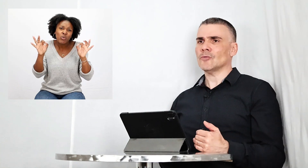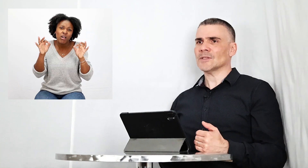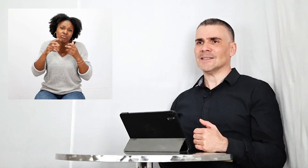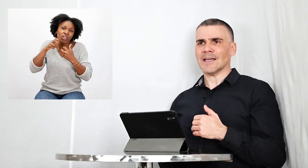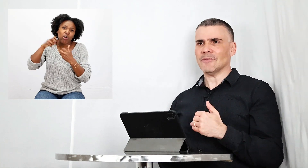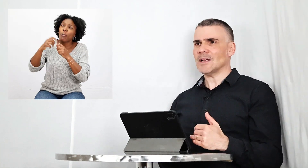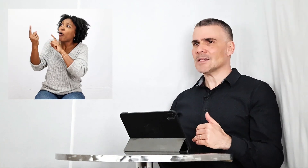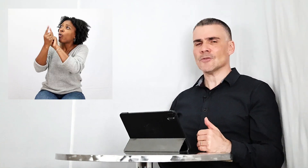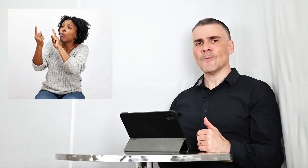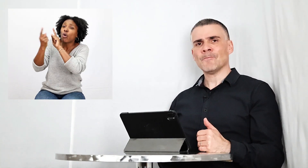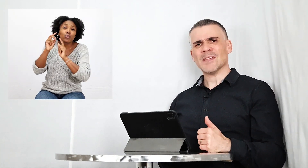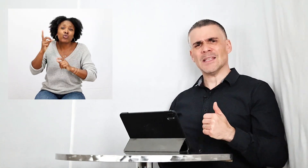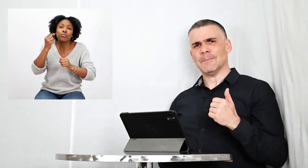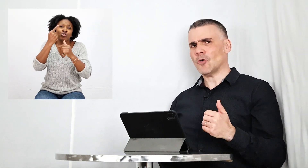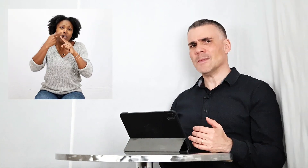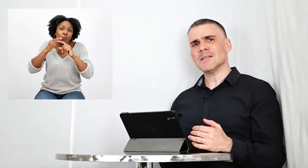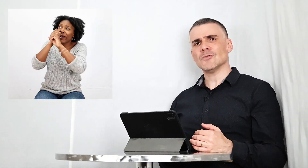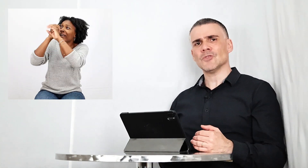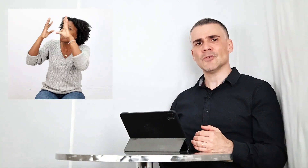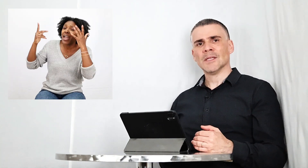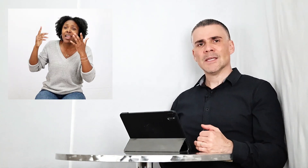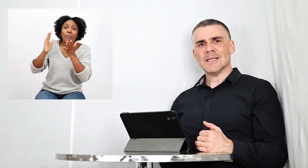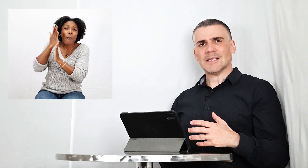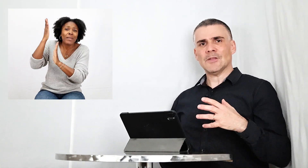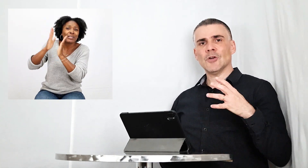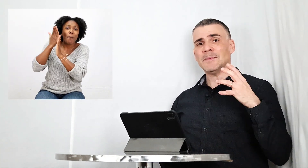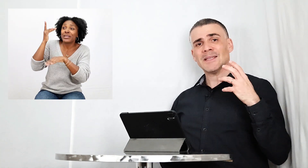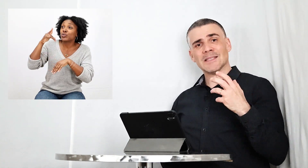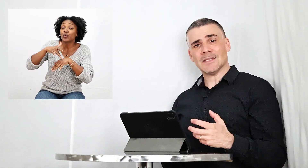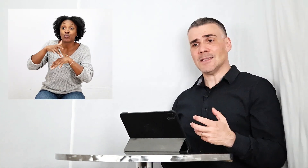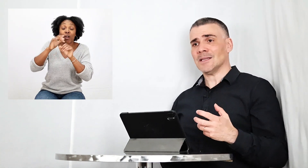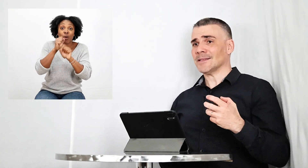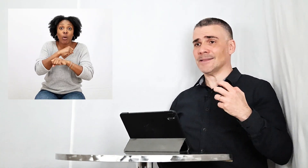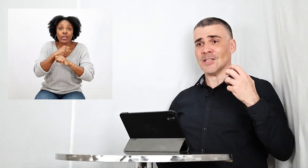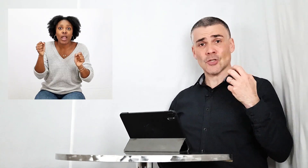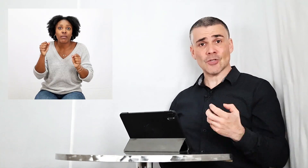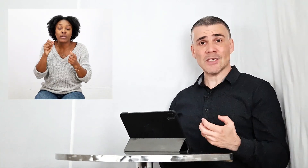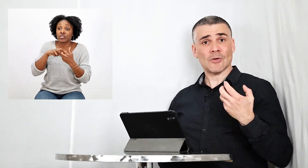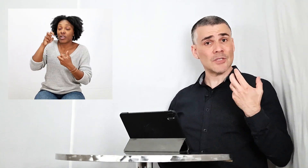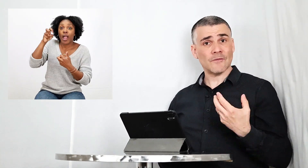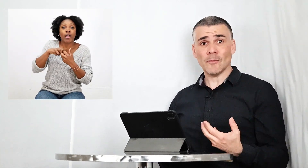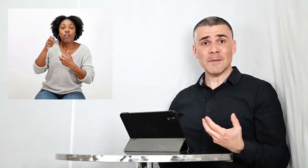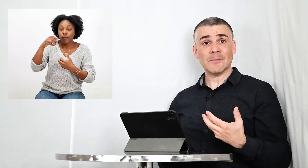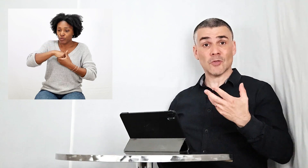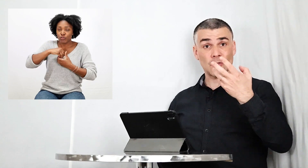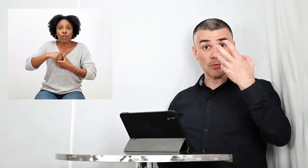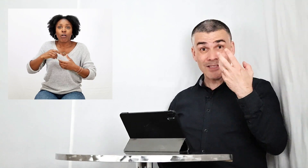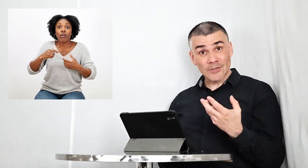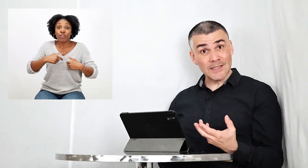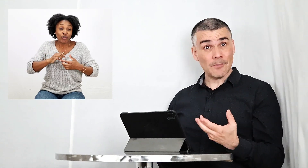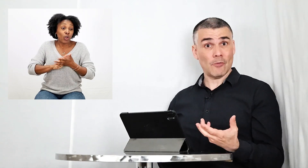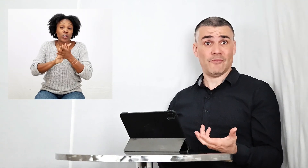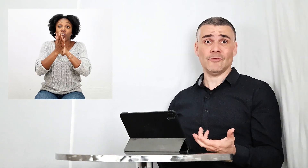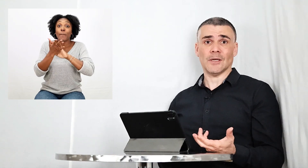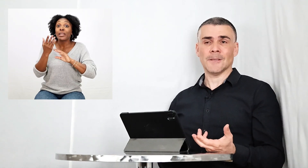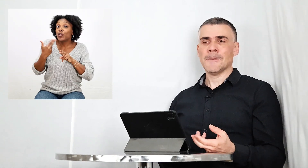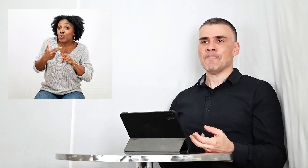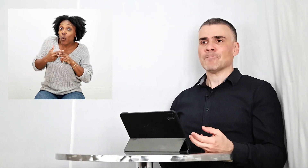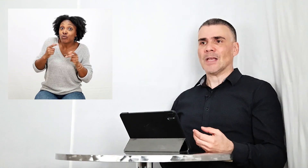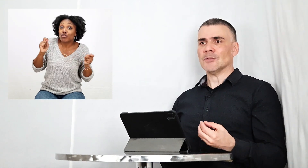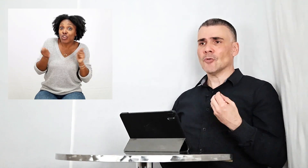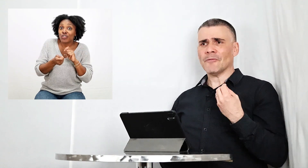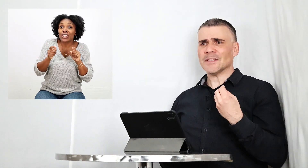multiples rencontres, des révélations, il a des promesses de Dieu, et c'est un homme qui s'y tient, qui a été changé, transformé même dans son identité